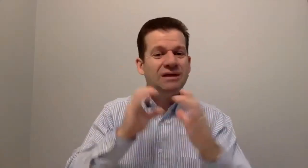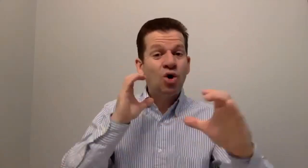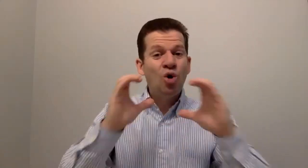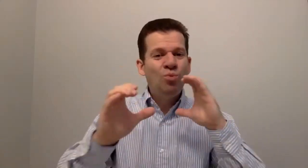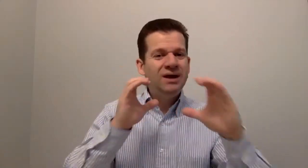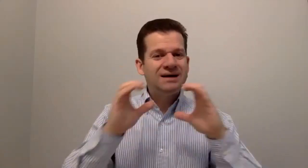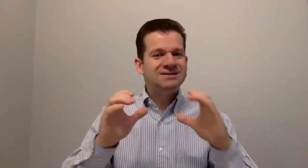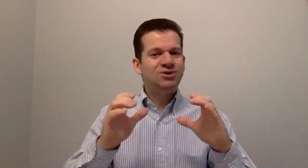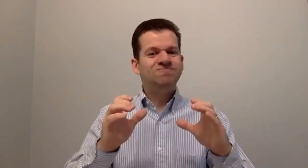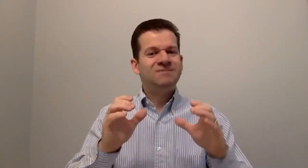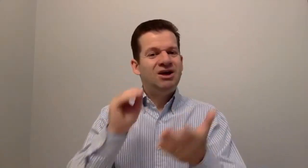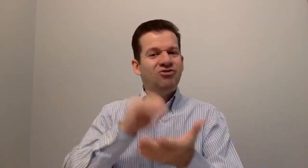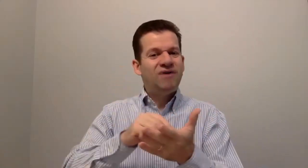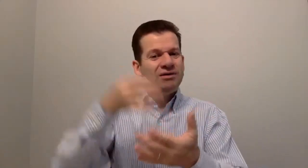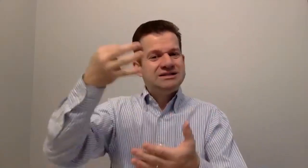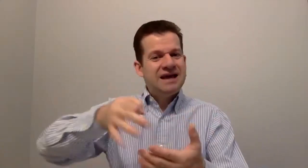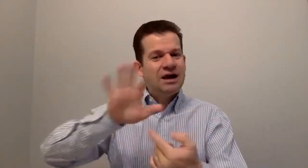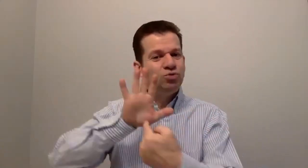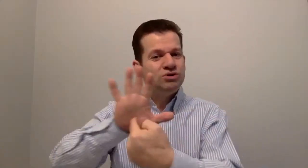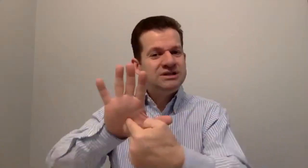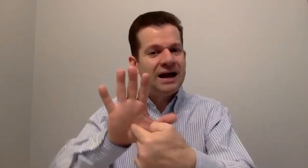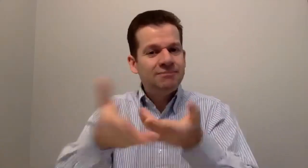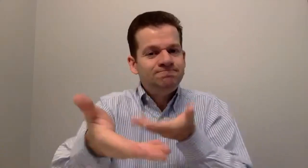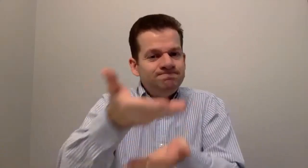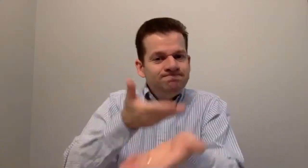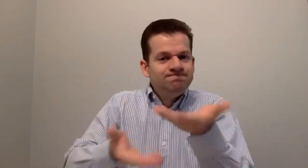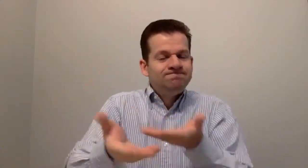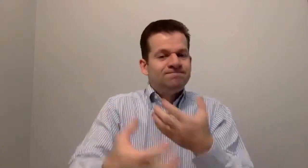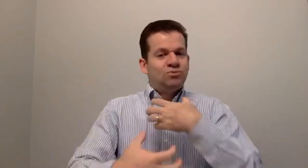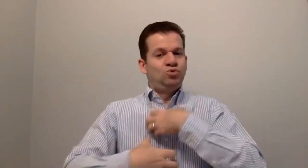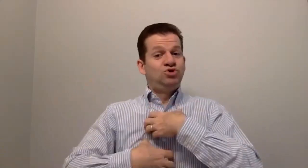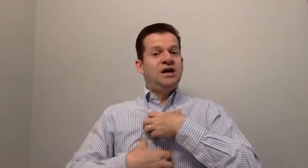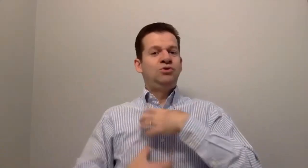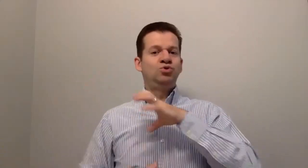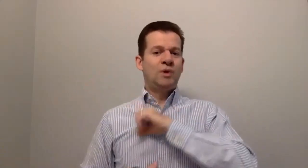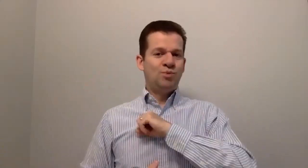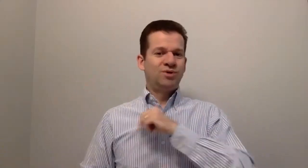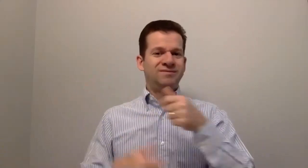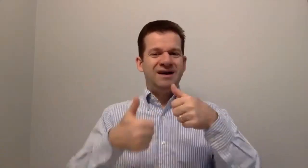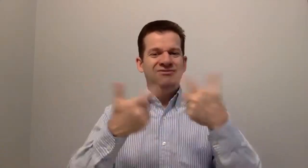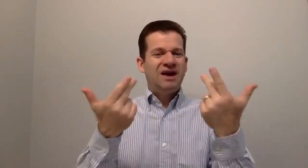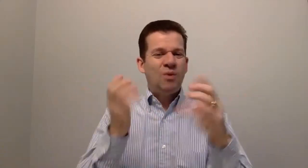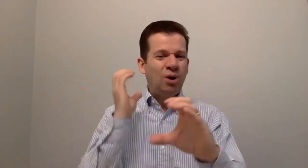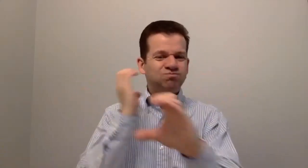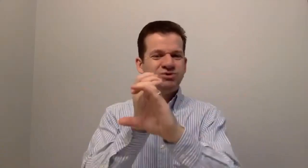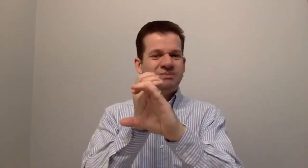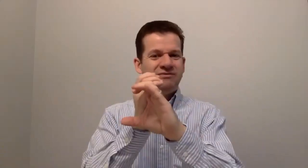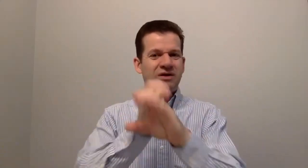falta comunicação, falta certo mostrar o jeito do amor. Aí fica igual uma falta